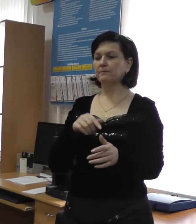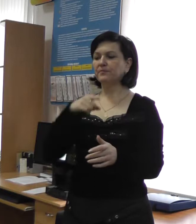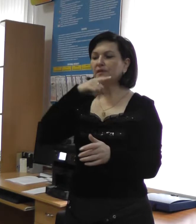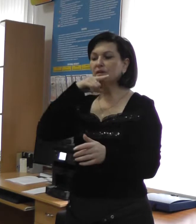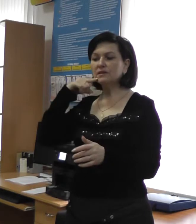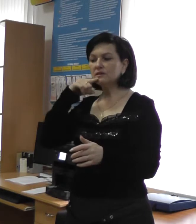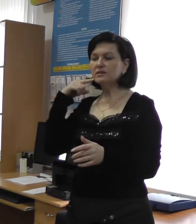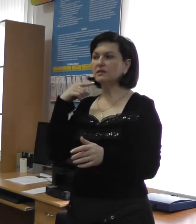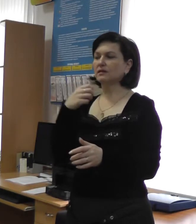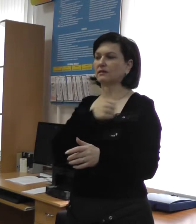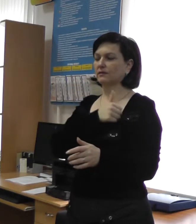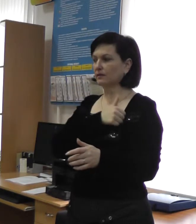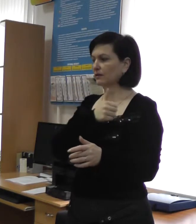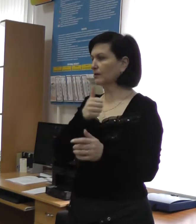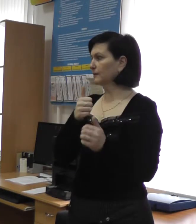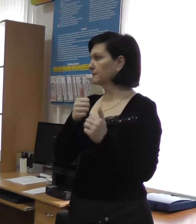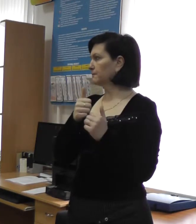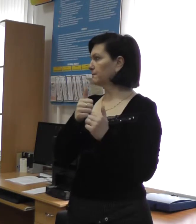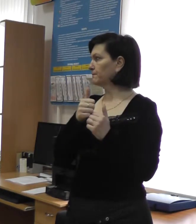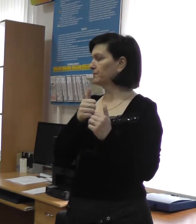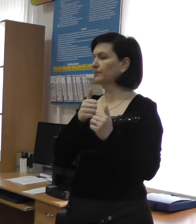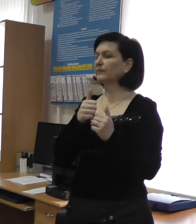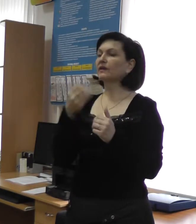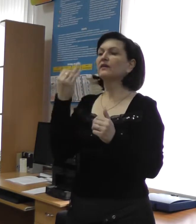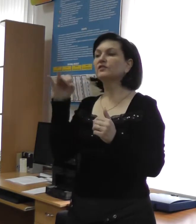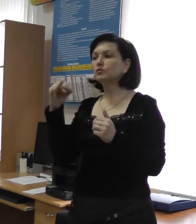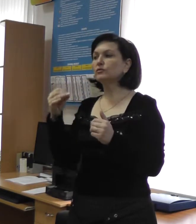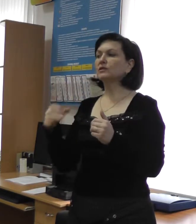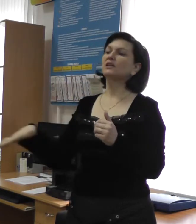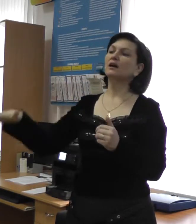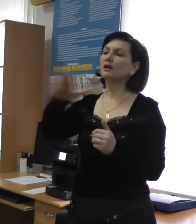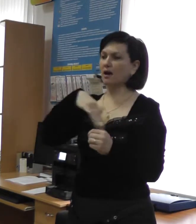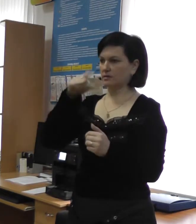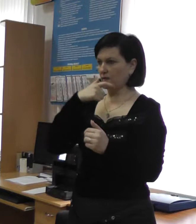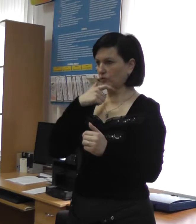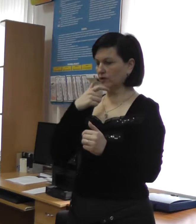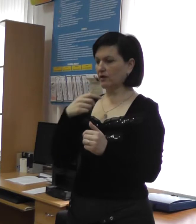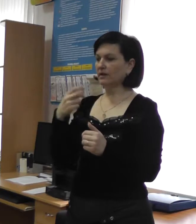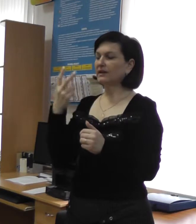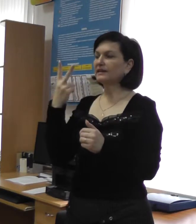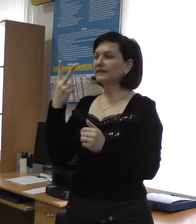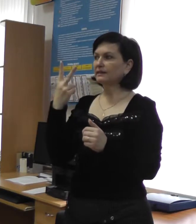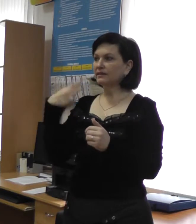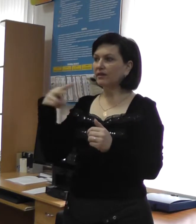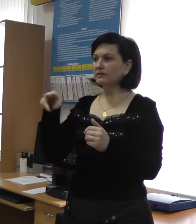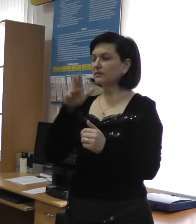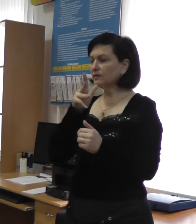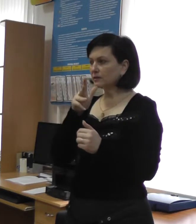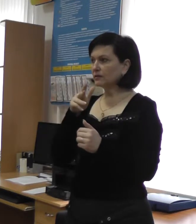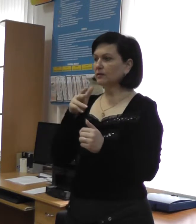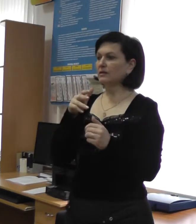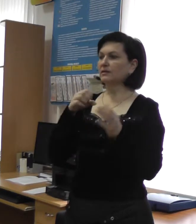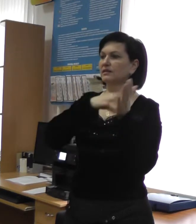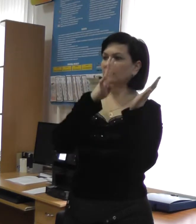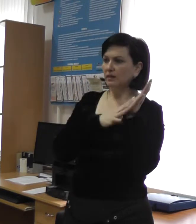российских патриотов, оставшему заметный след в истории нашего края. Почти 2 десятилетия на рубеже 19 и